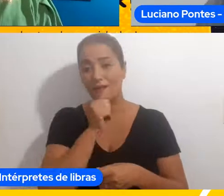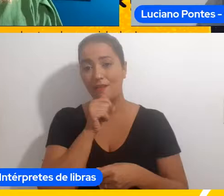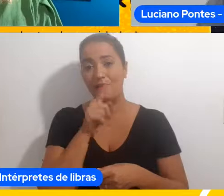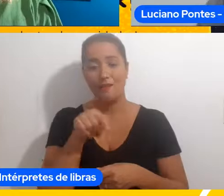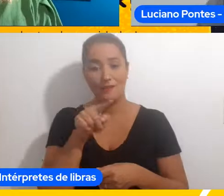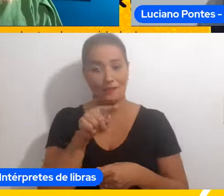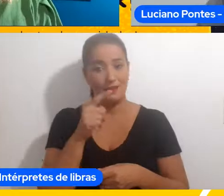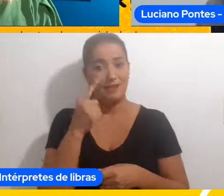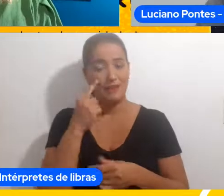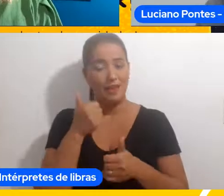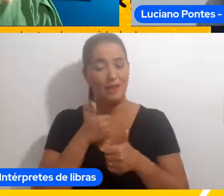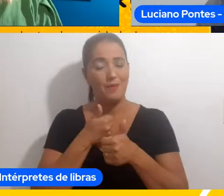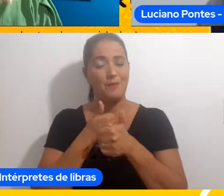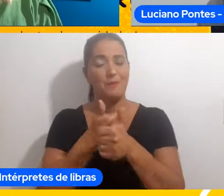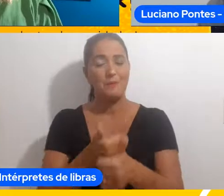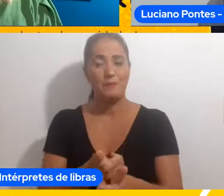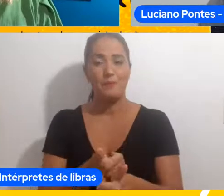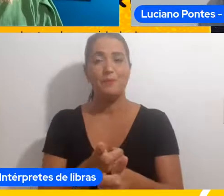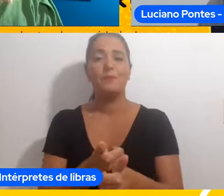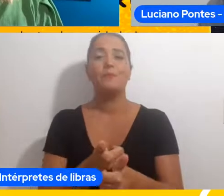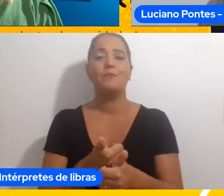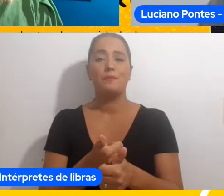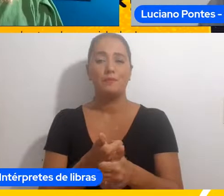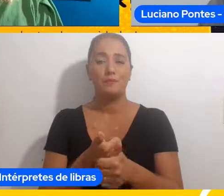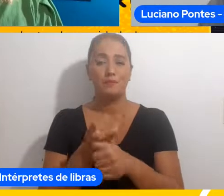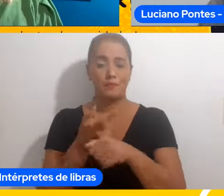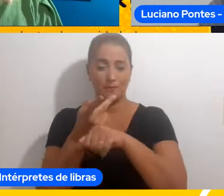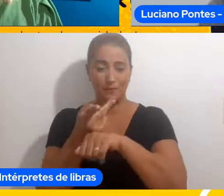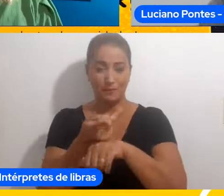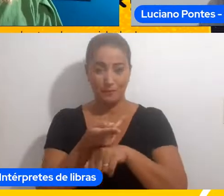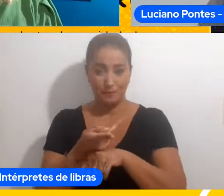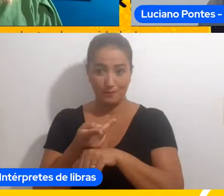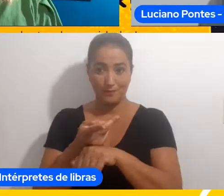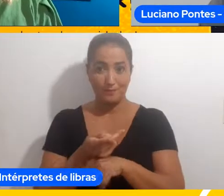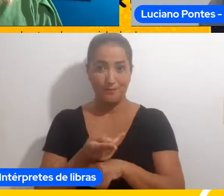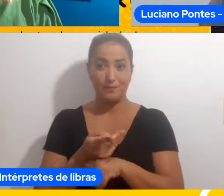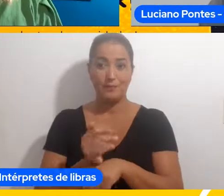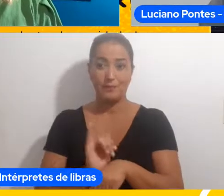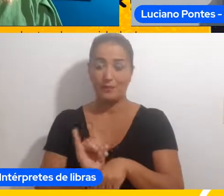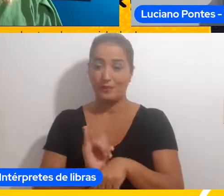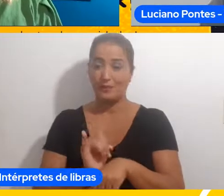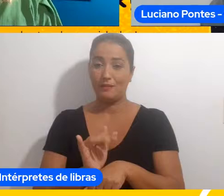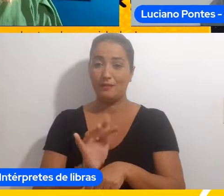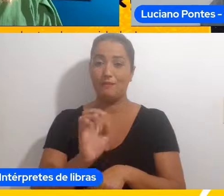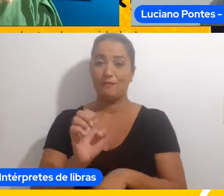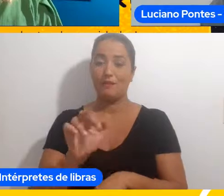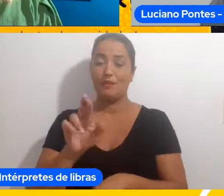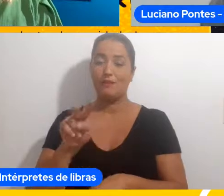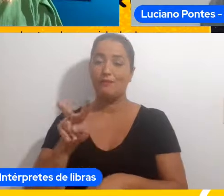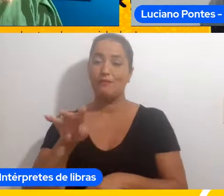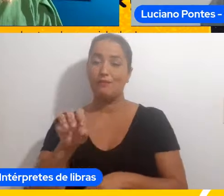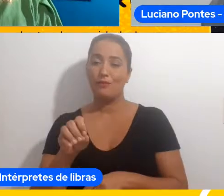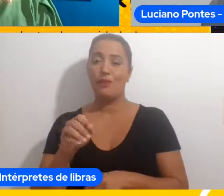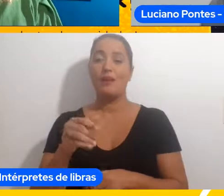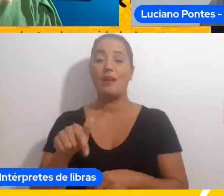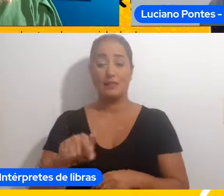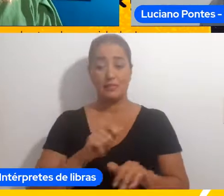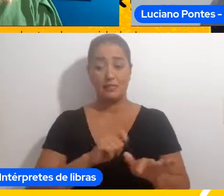acompanhar, vai procurando aí nos conteúdos do YouTube da Fervo. Nessa semana, a gente ainda tem